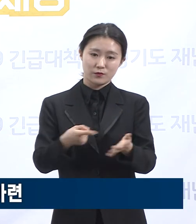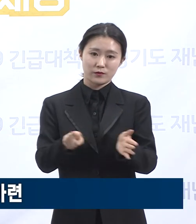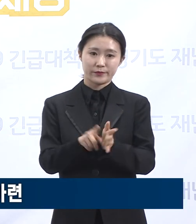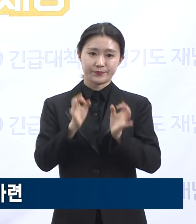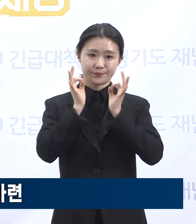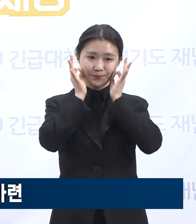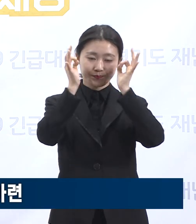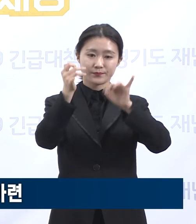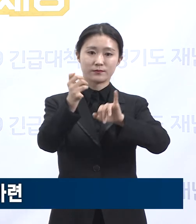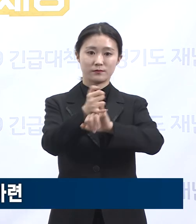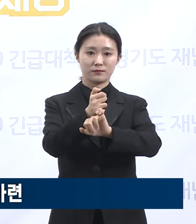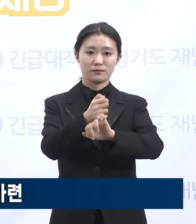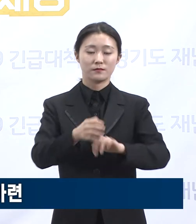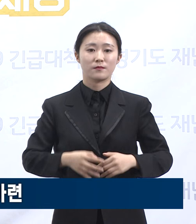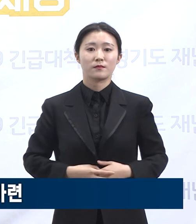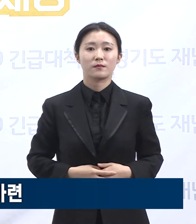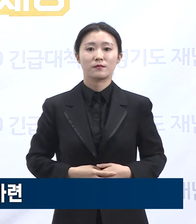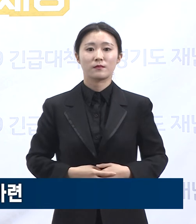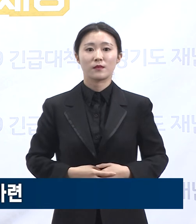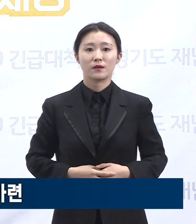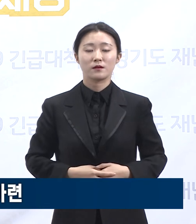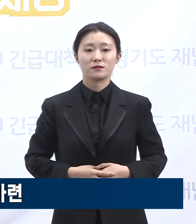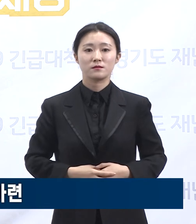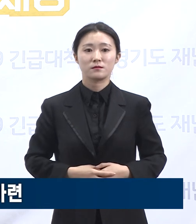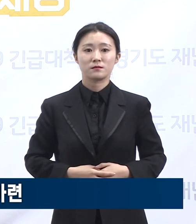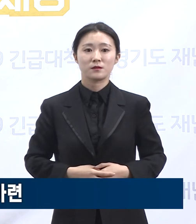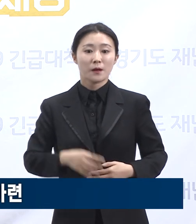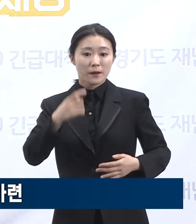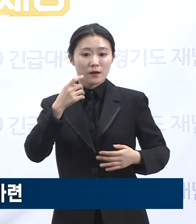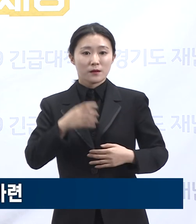도내에서 해외 유입 관련 확진자 비중이 점차 늘어나고